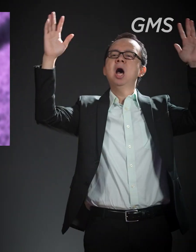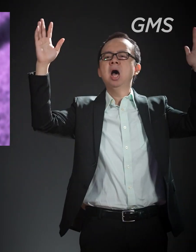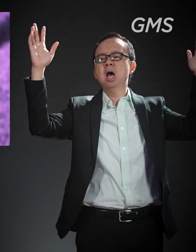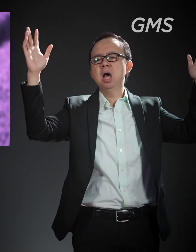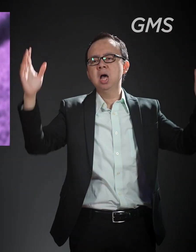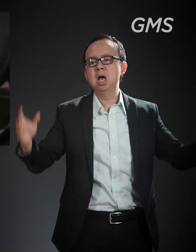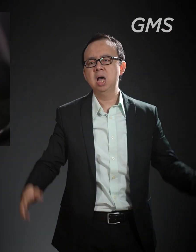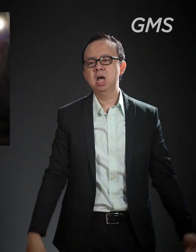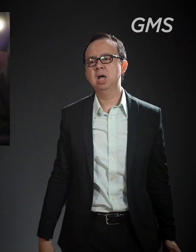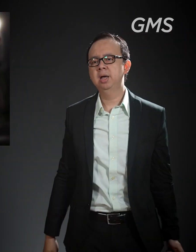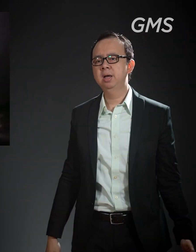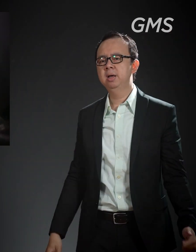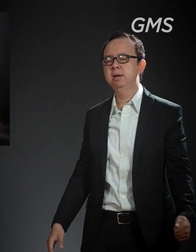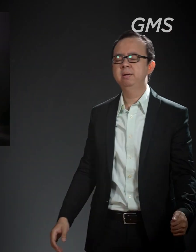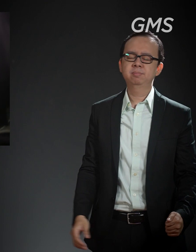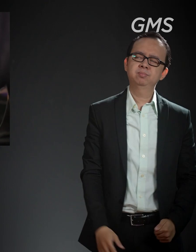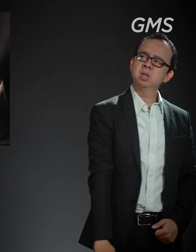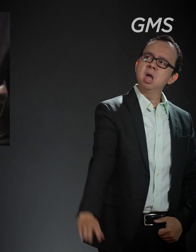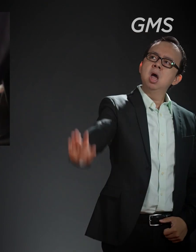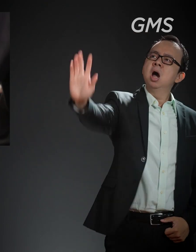surga. Kaulah Tuhanku,